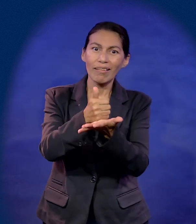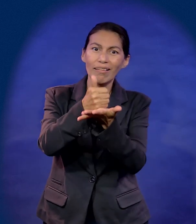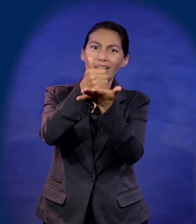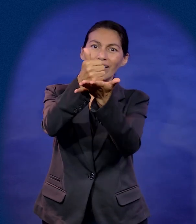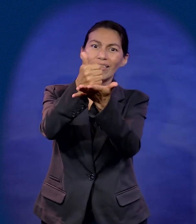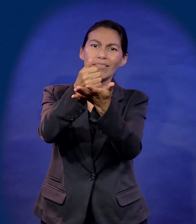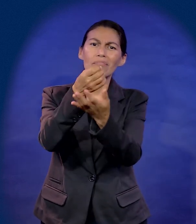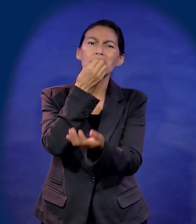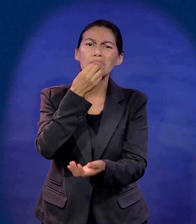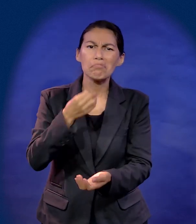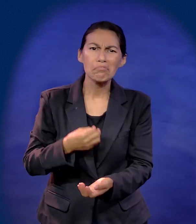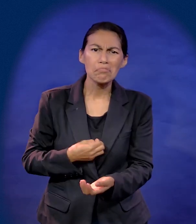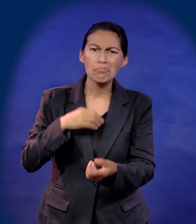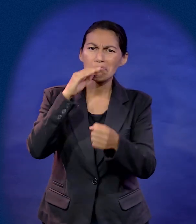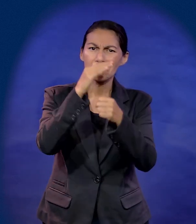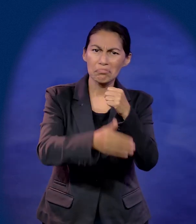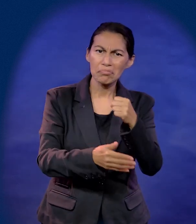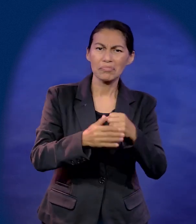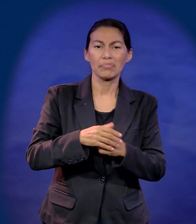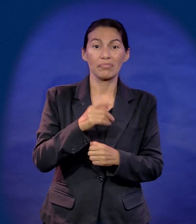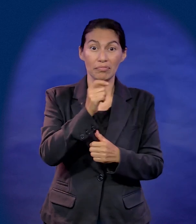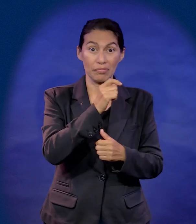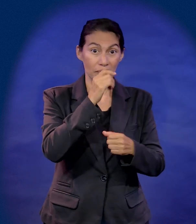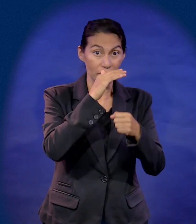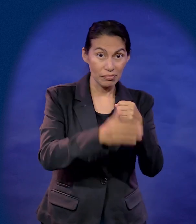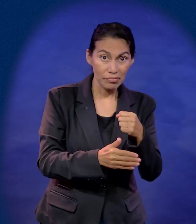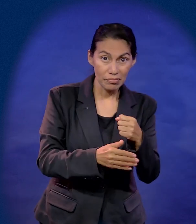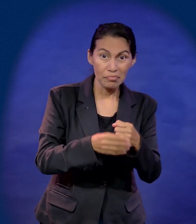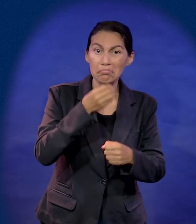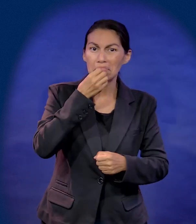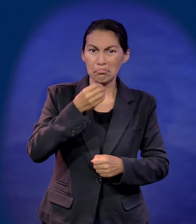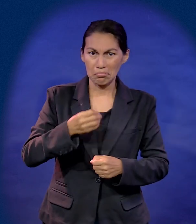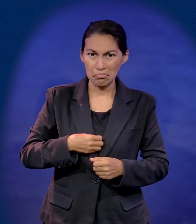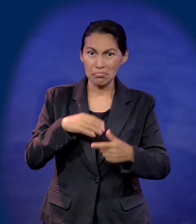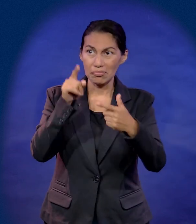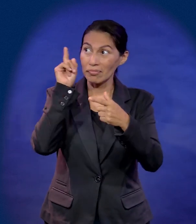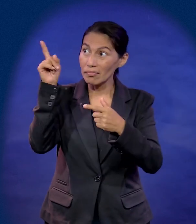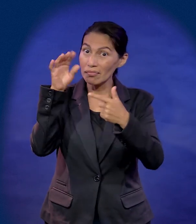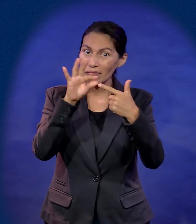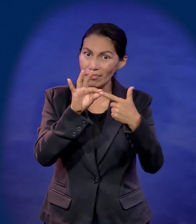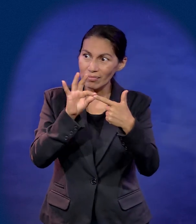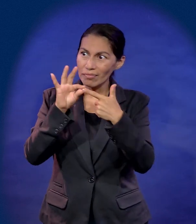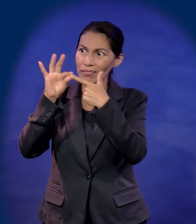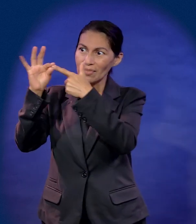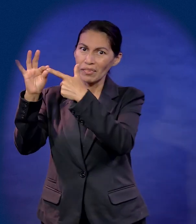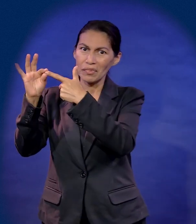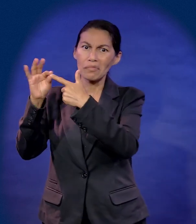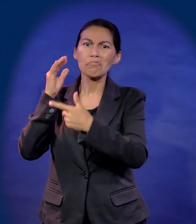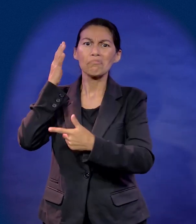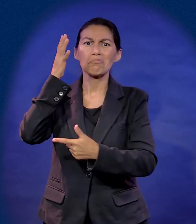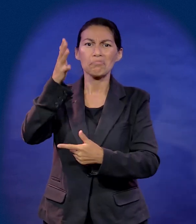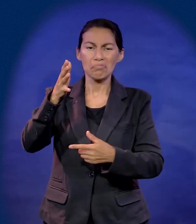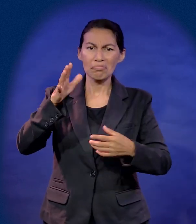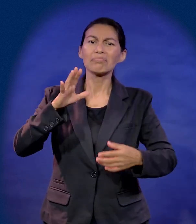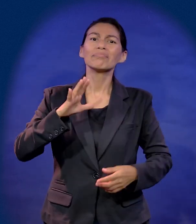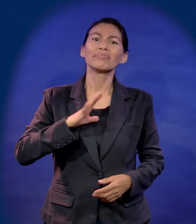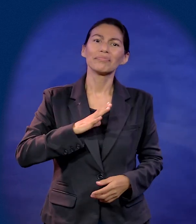Si tú tienes fe, Él te va a sostener aún en la ruptura. Te va a guiar por un